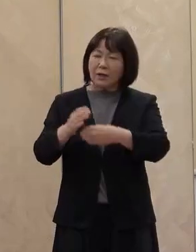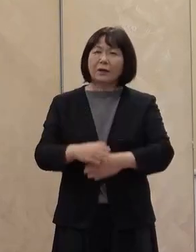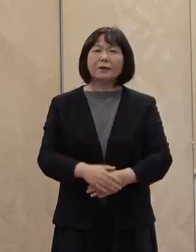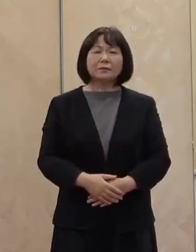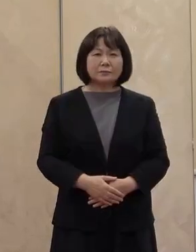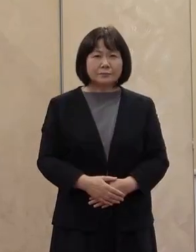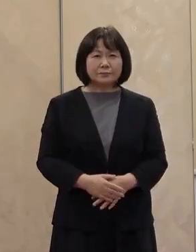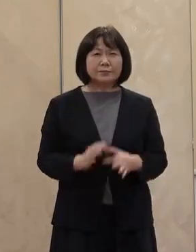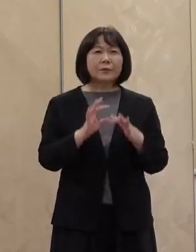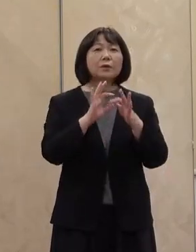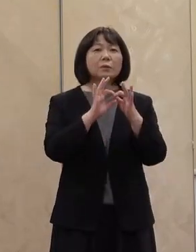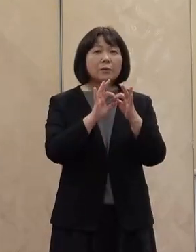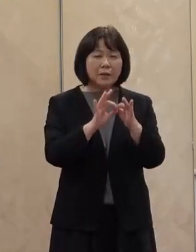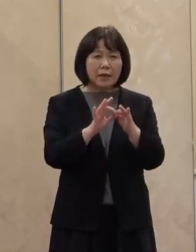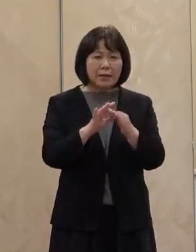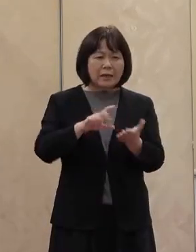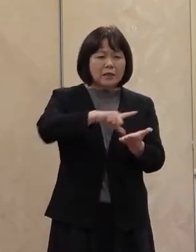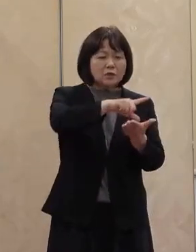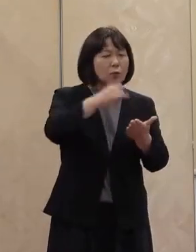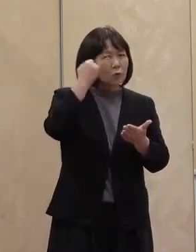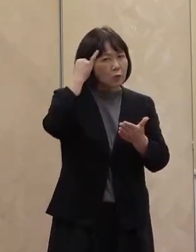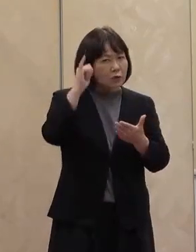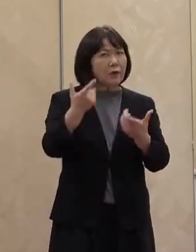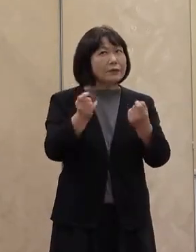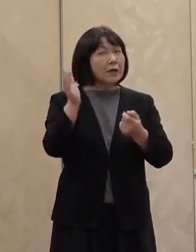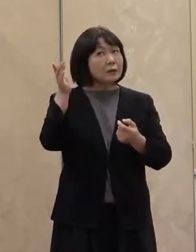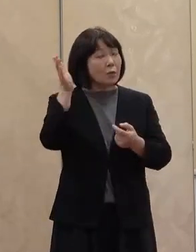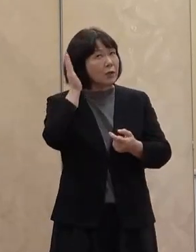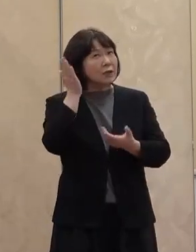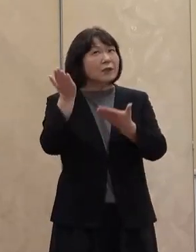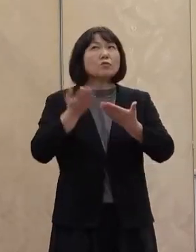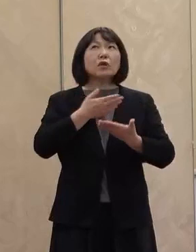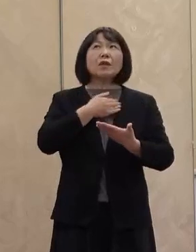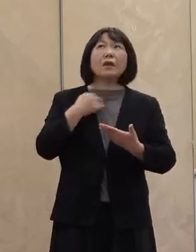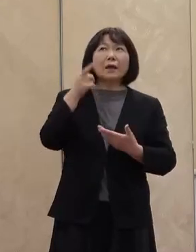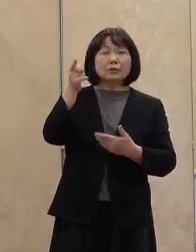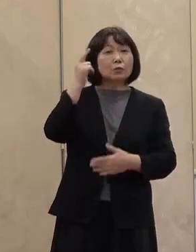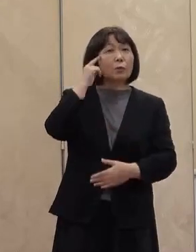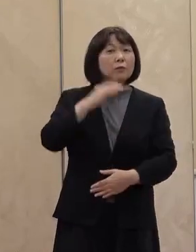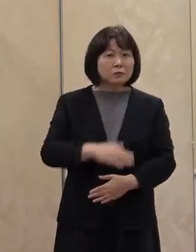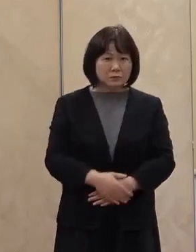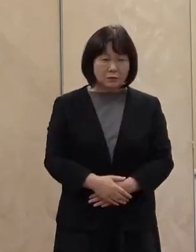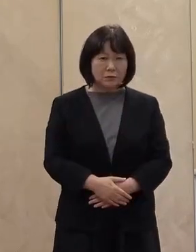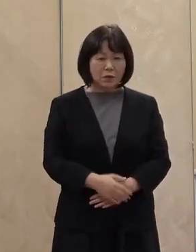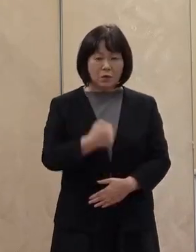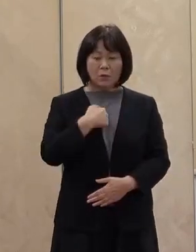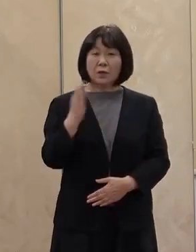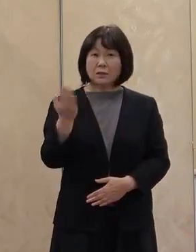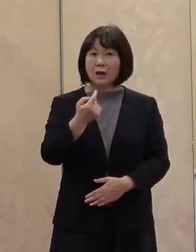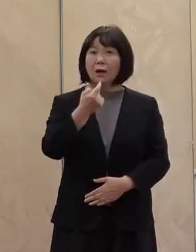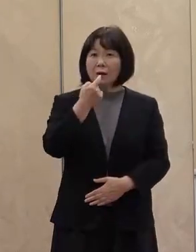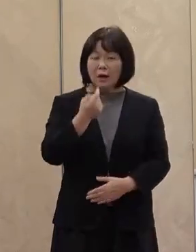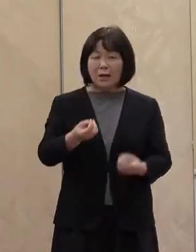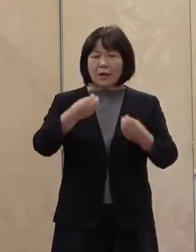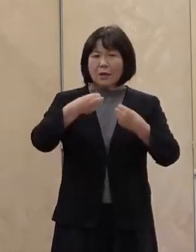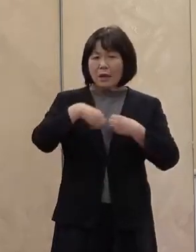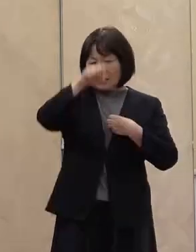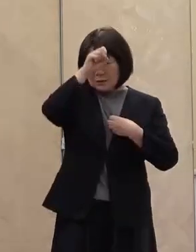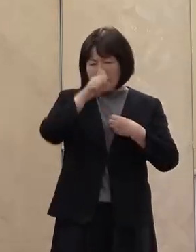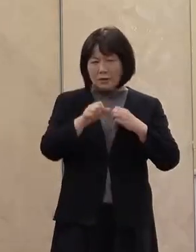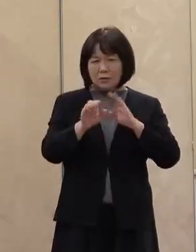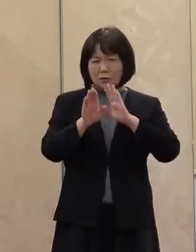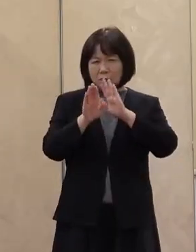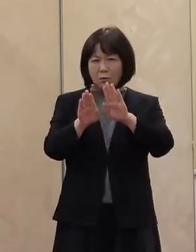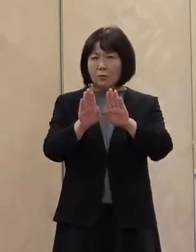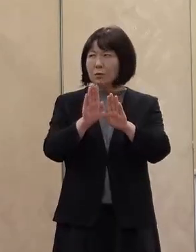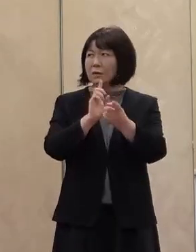なので地元の意見は聞いてくれているというふうには思っています。で私からは感染症対策として